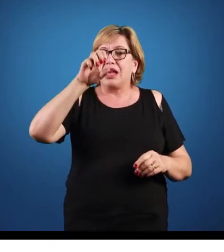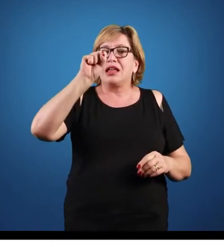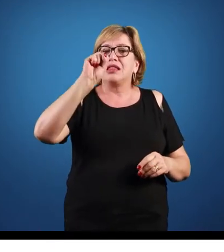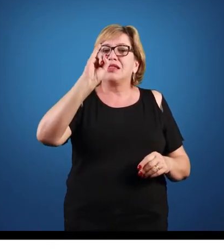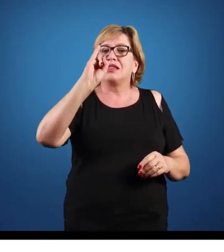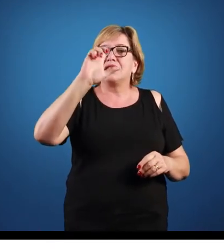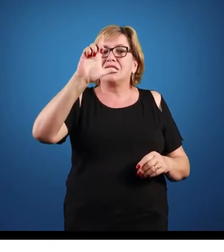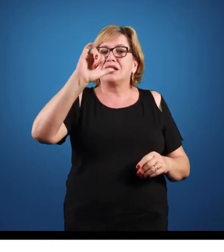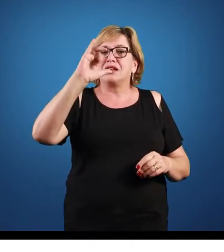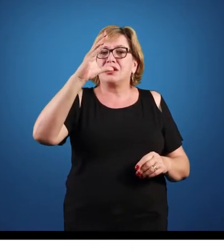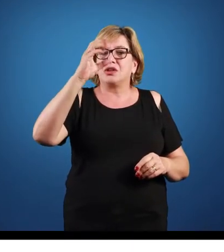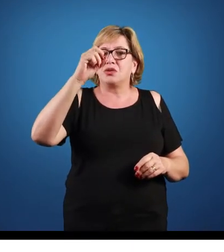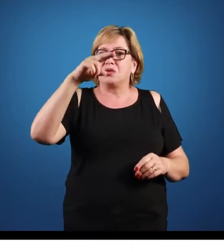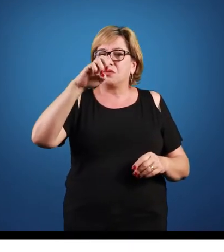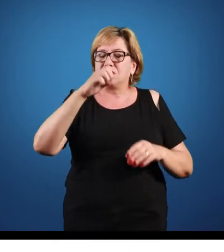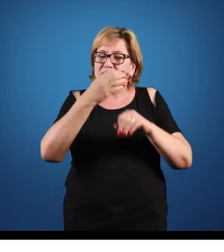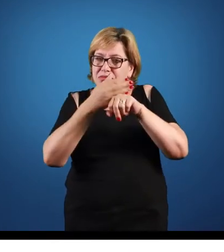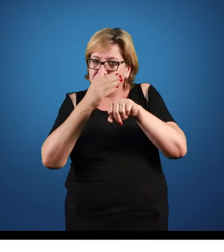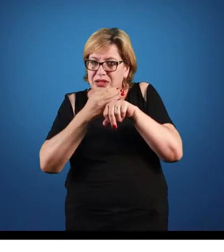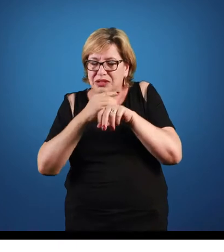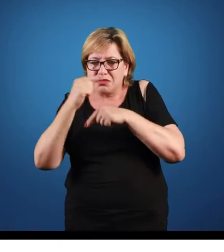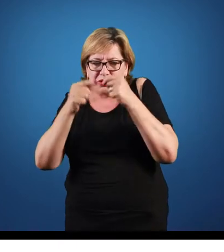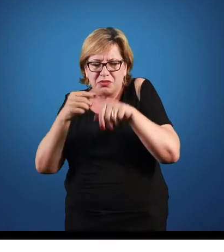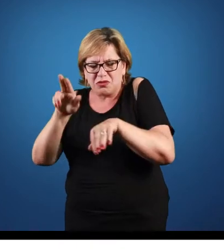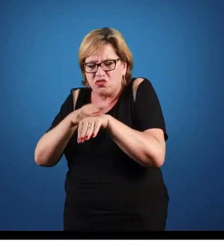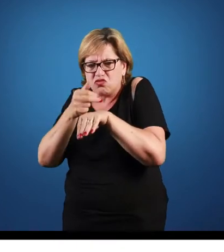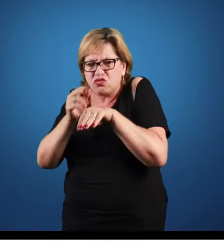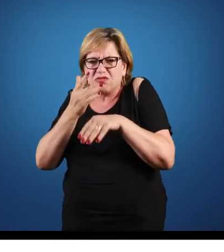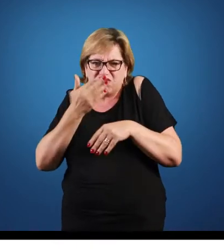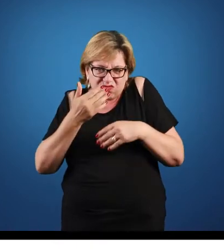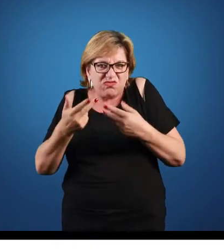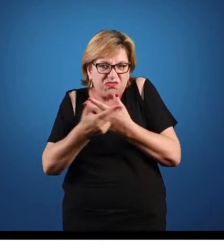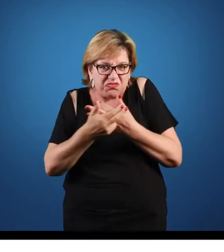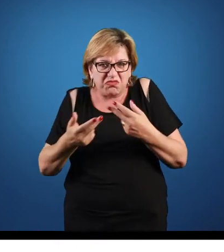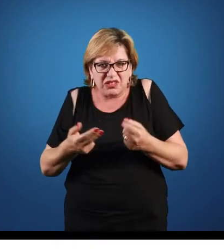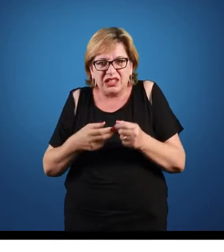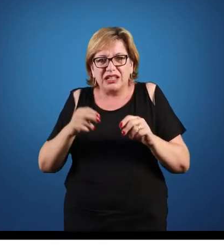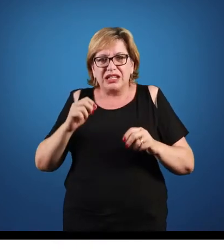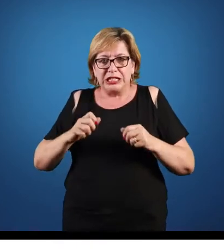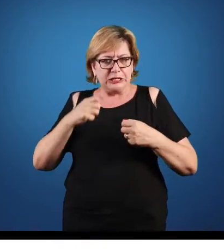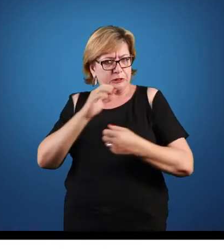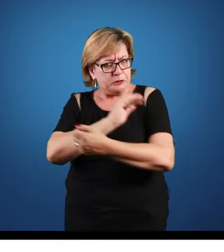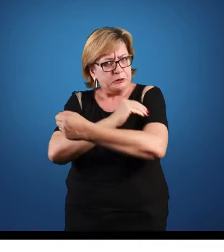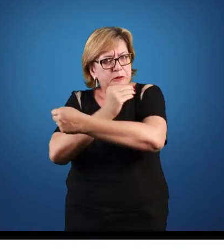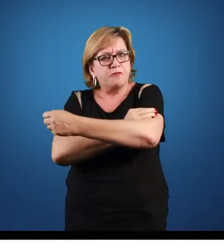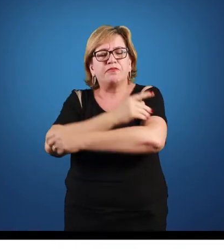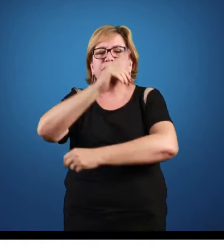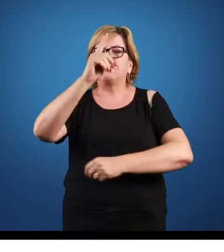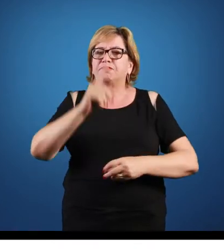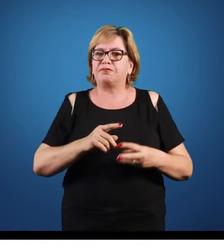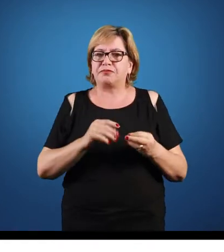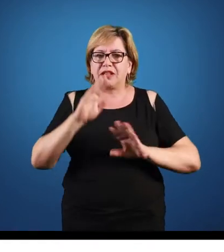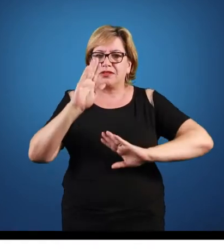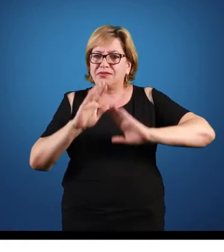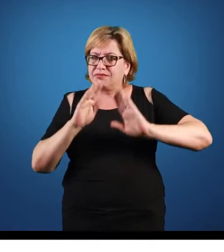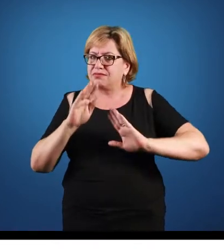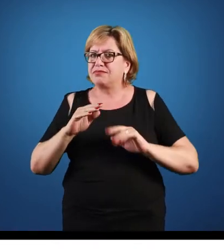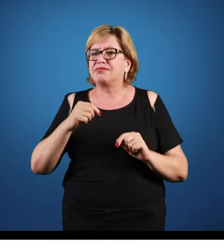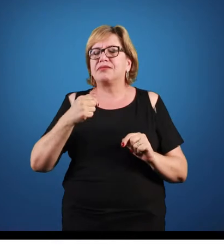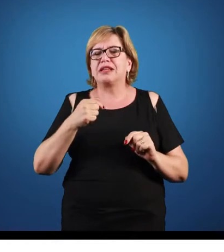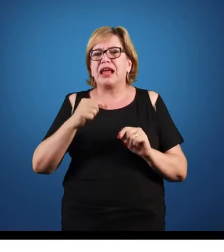nenhuma resistência mecânica bem maior que a do do do látex apesar do do látex